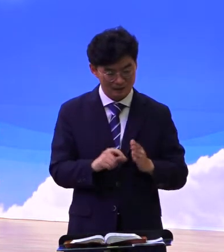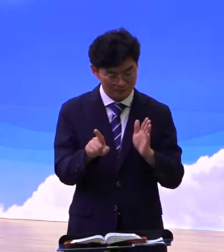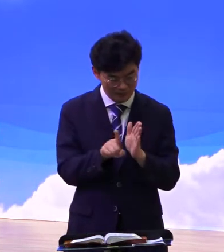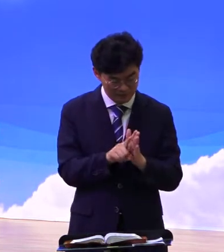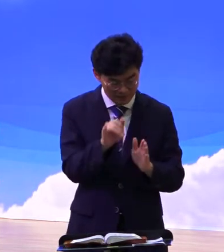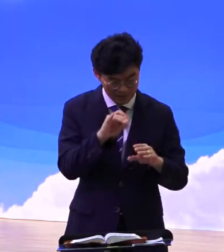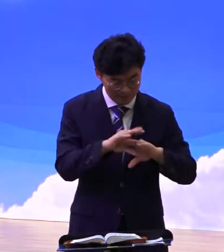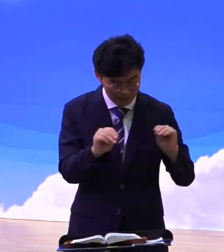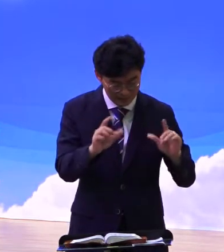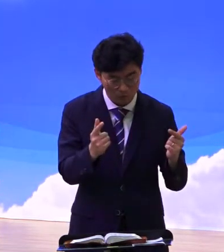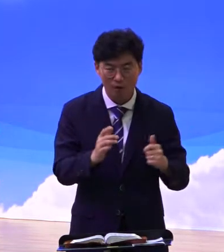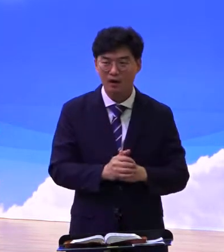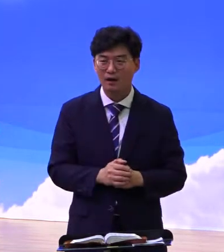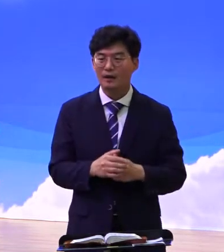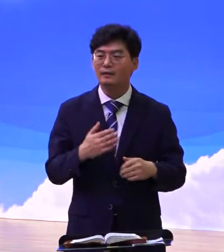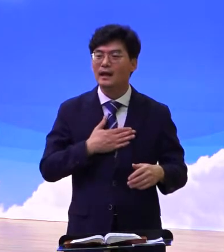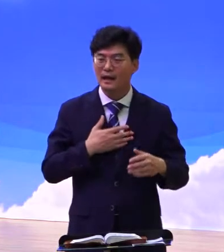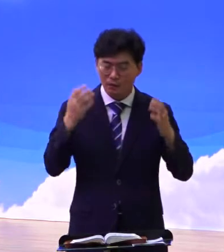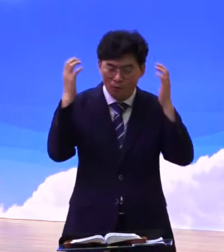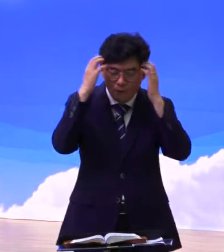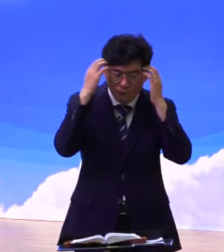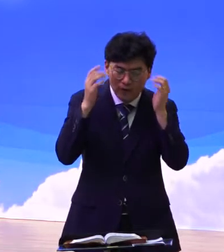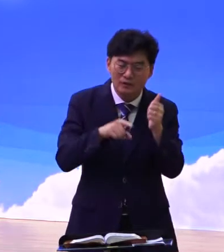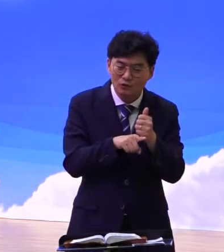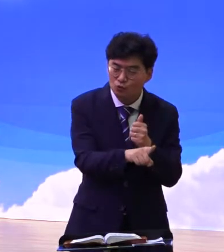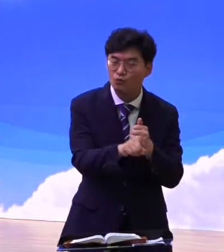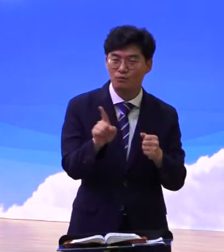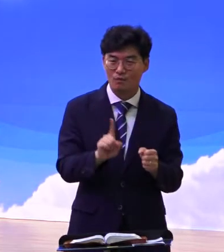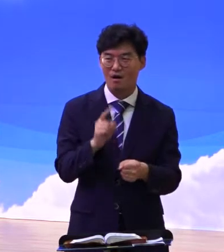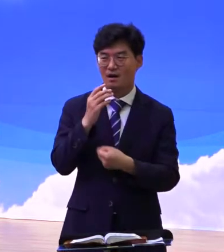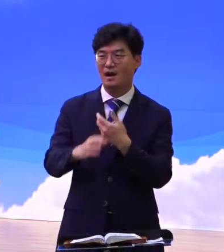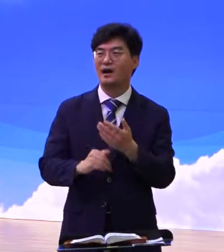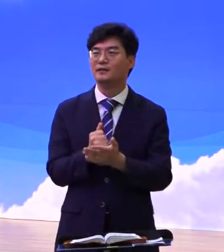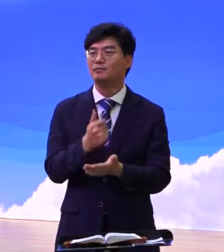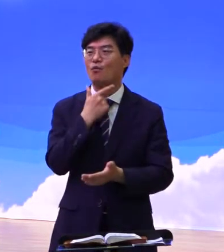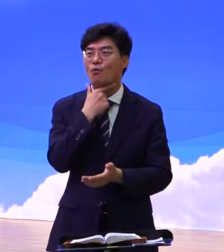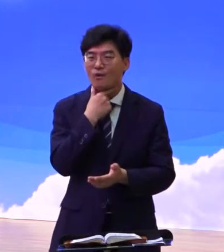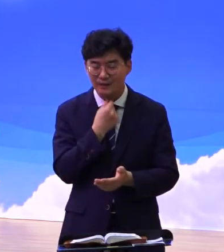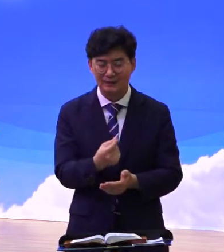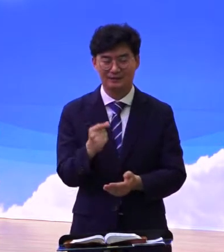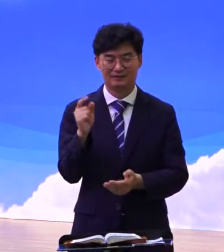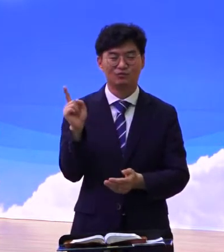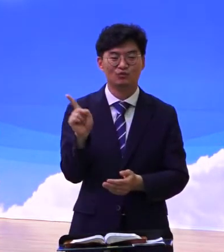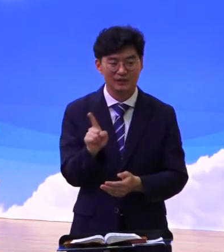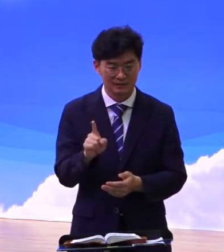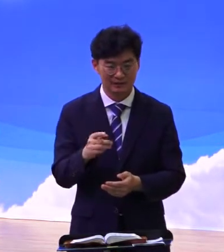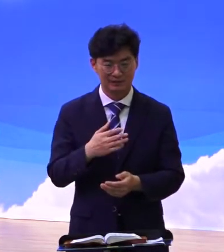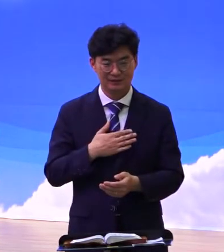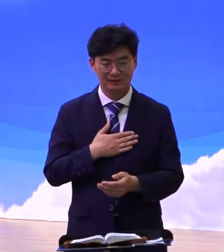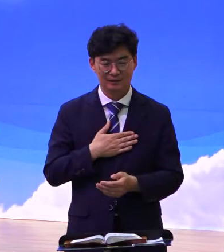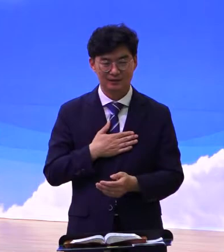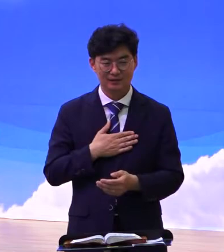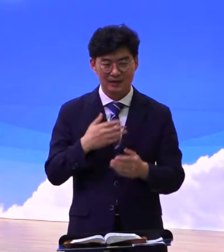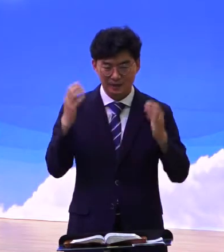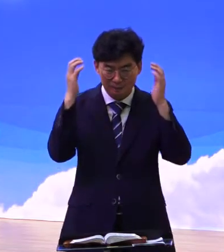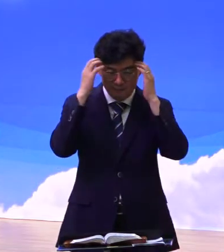무엇인가, 하나님이 주시는 말씀은 무엇인가를 찾는 것, 그것이 믿음입니다.